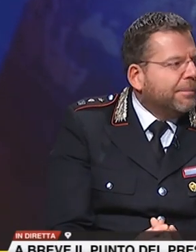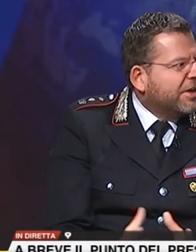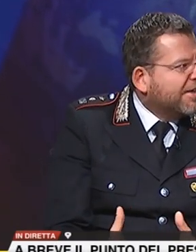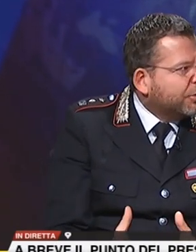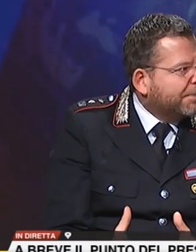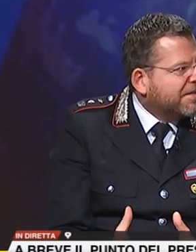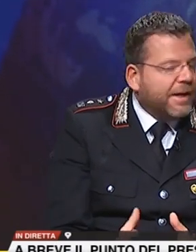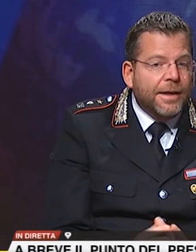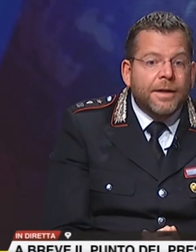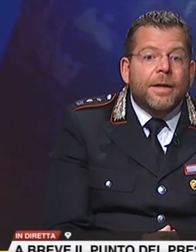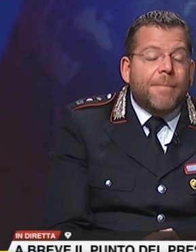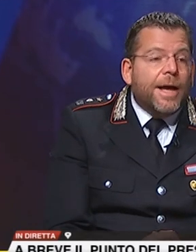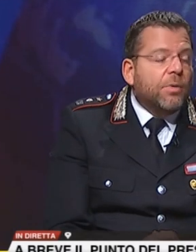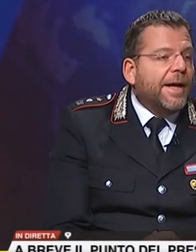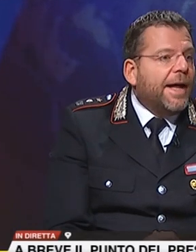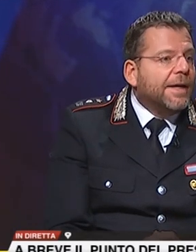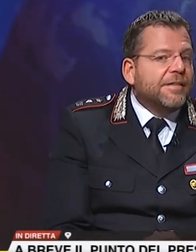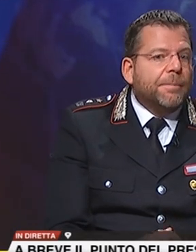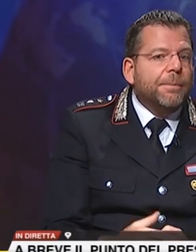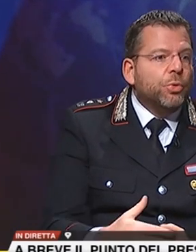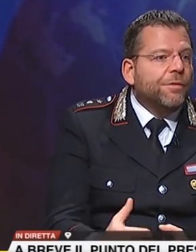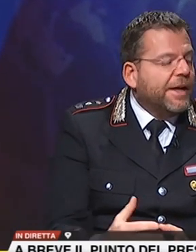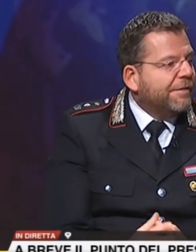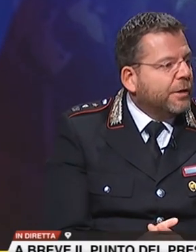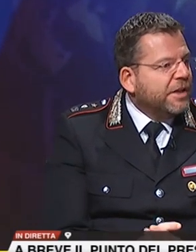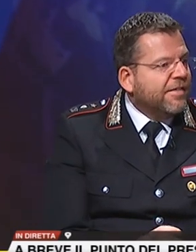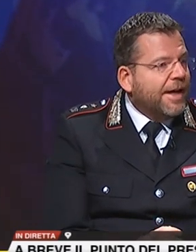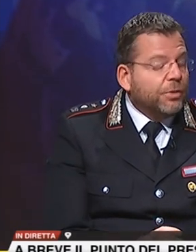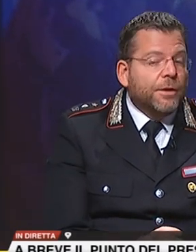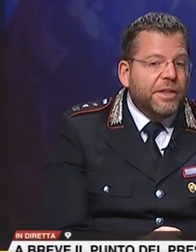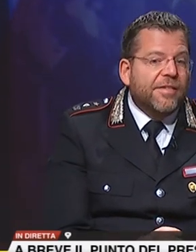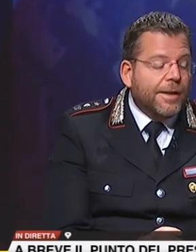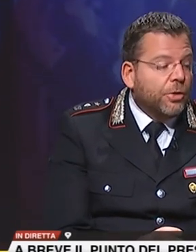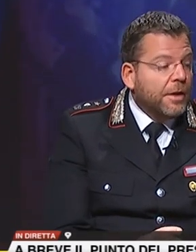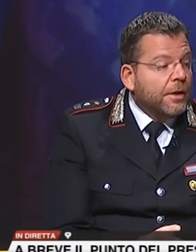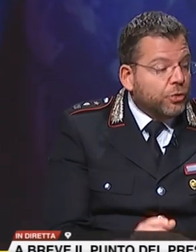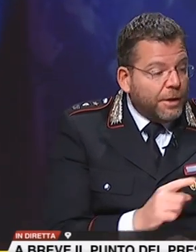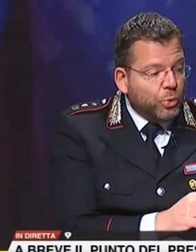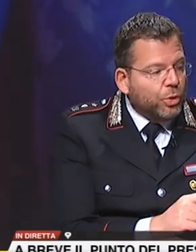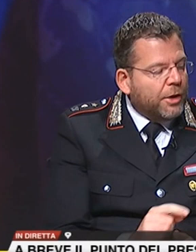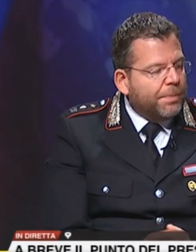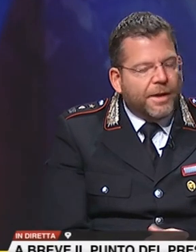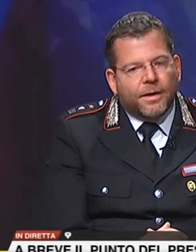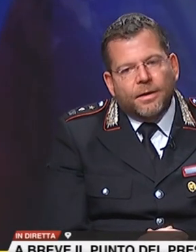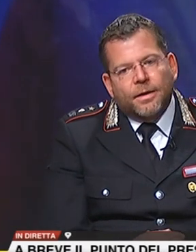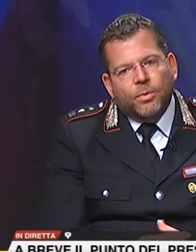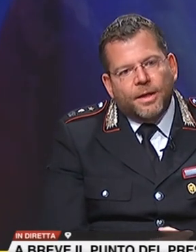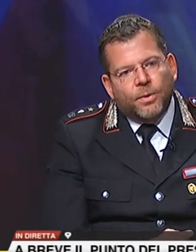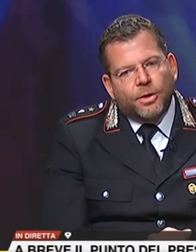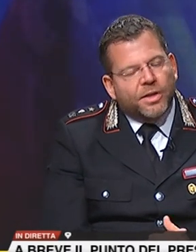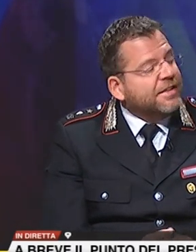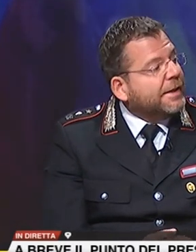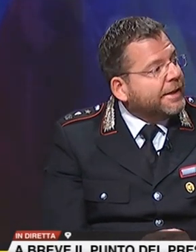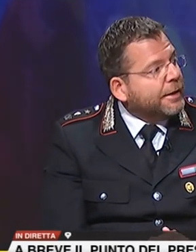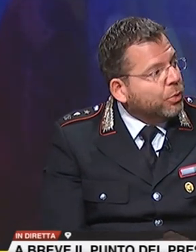non va demonizzato di per sé, ma è un canale che sempre più viene utilizzato soprattutto, ecco, per